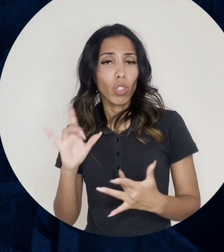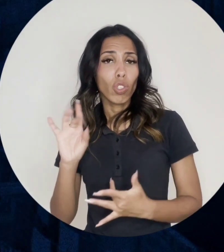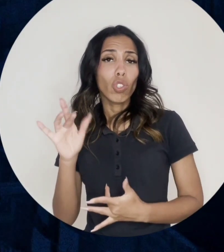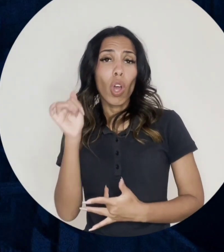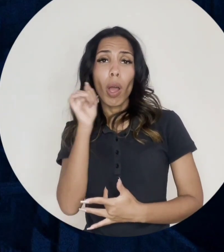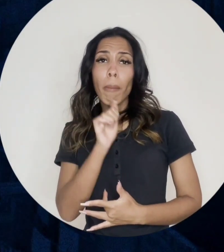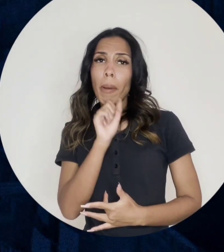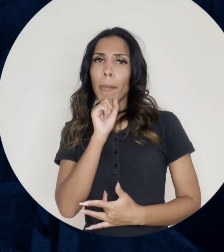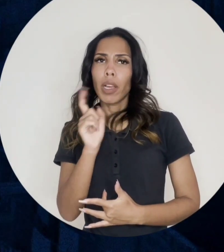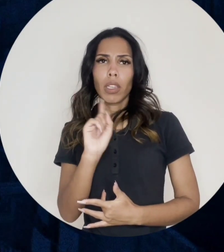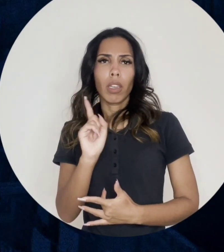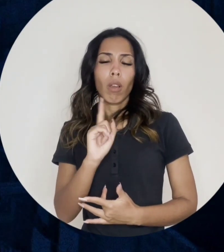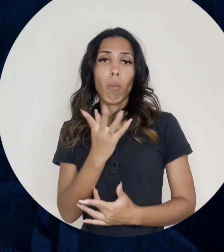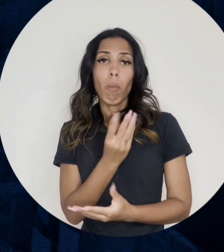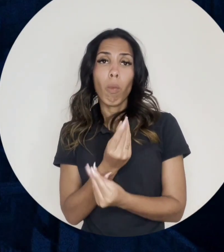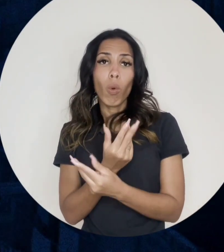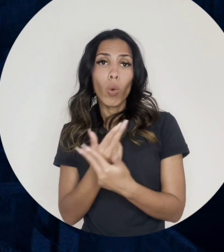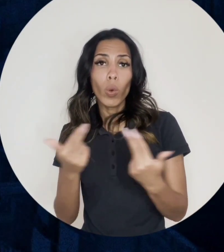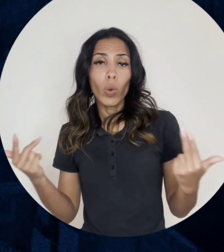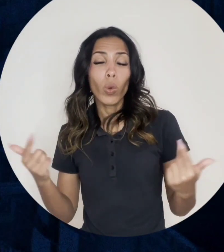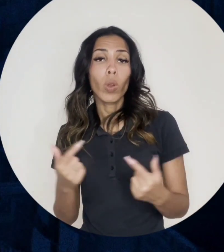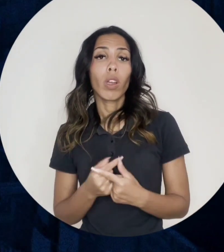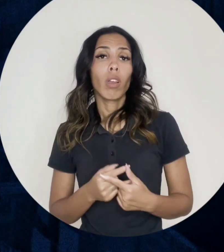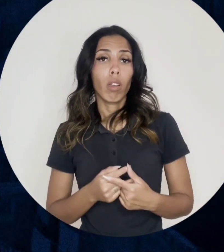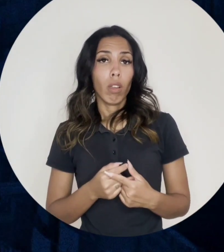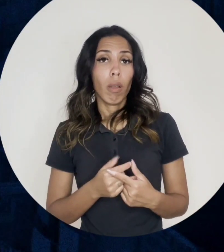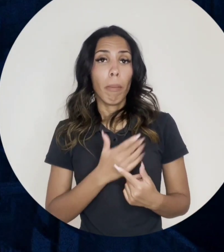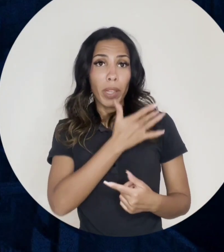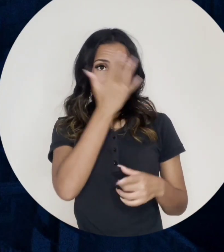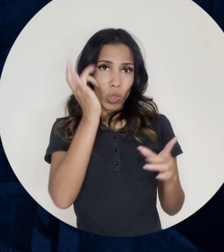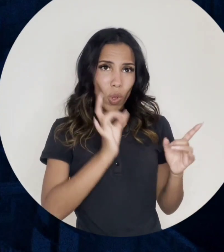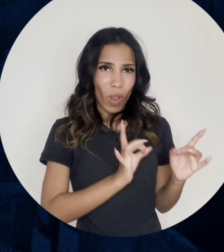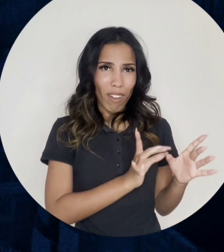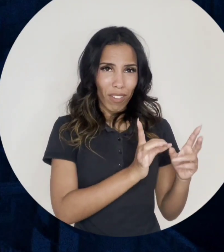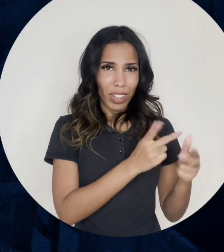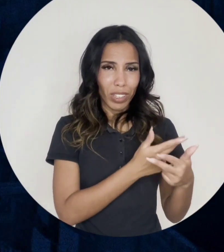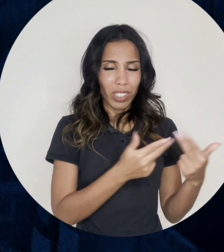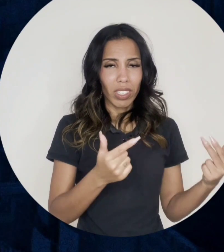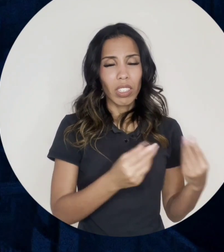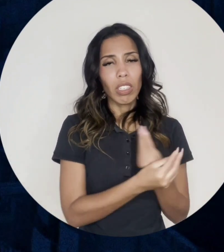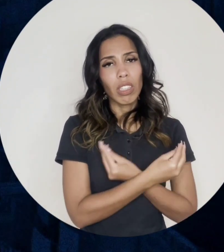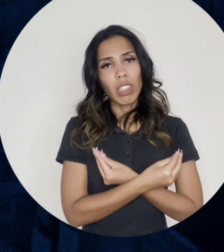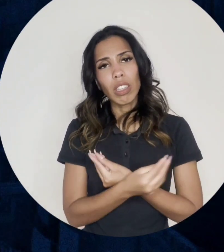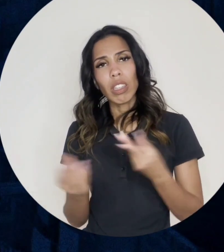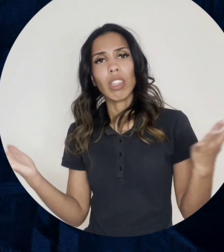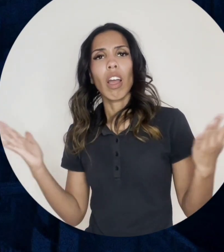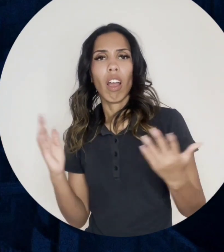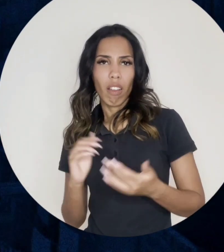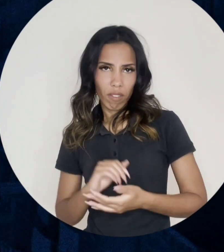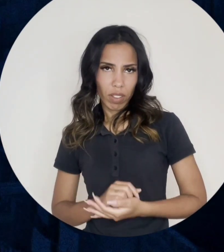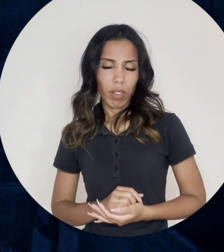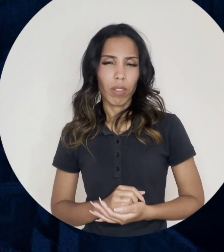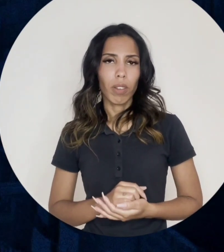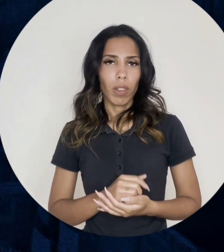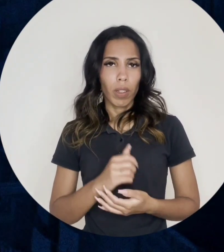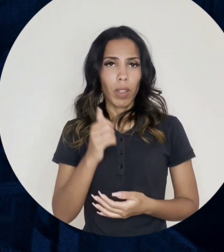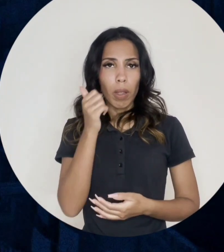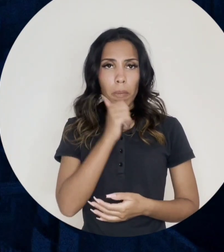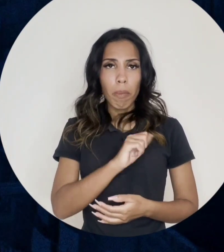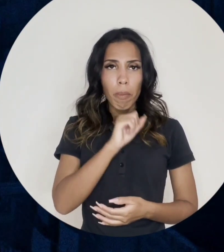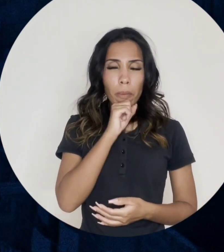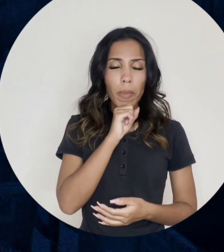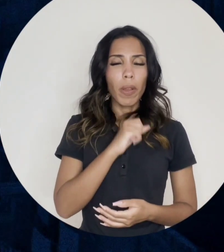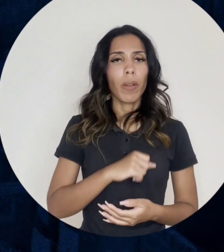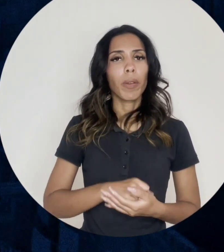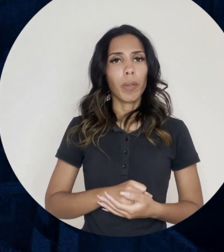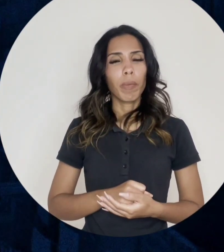coisa. Os comerciantes aí distribuía lá. Minha mãe teve a primeira